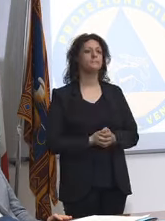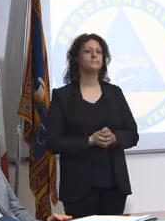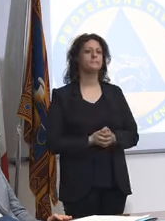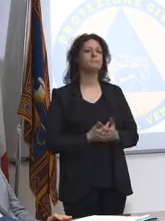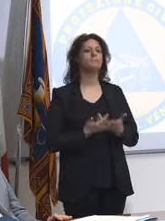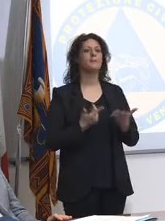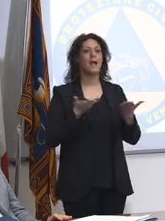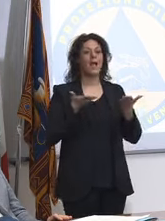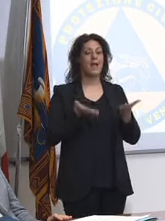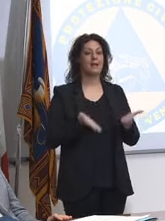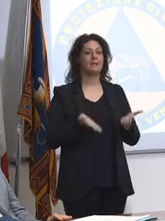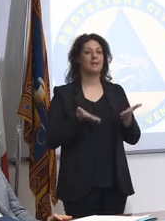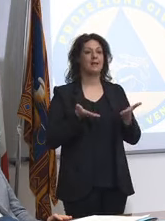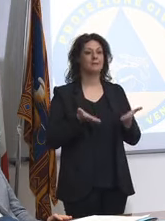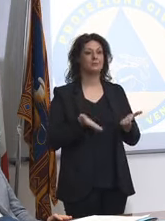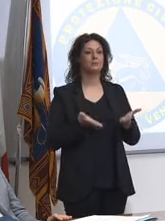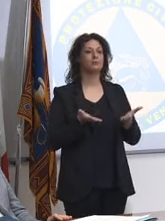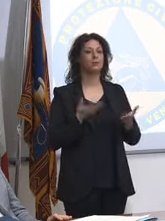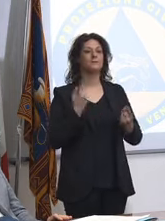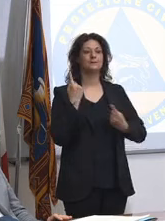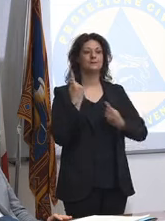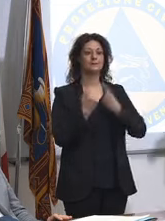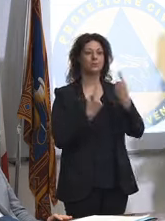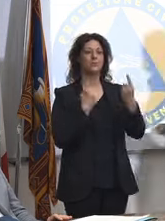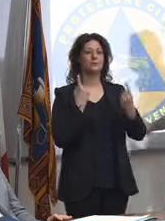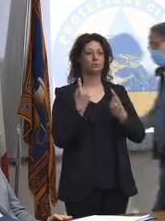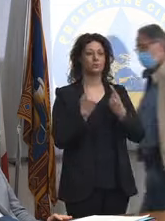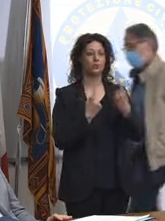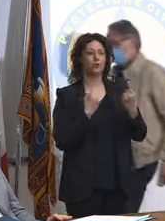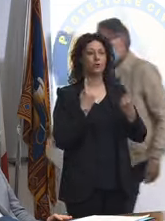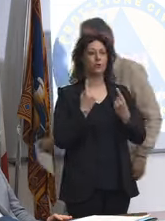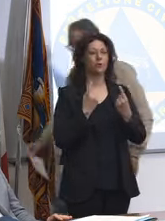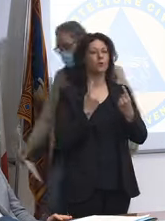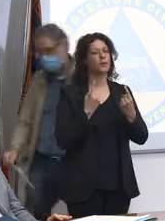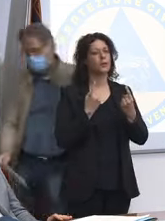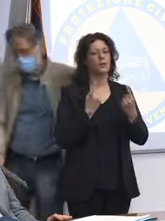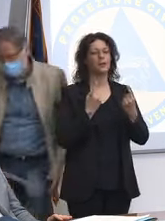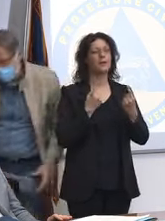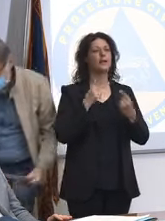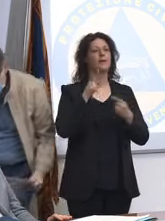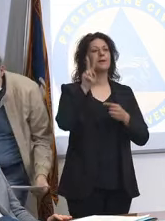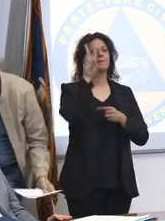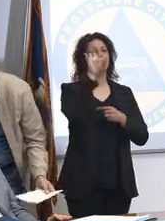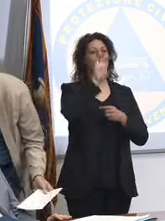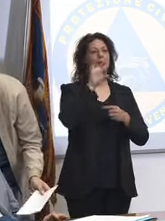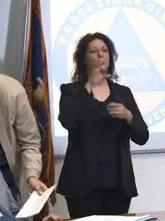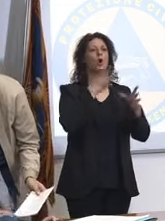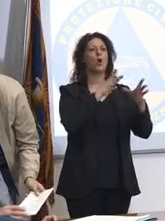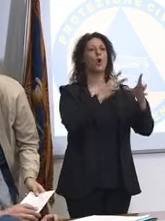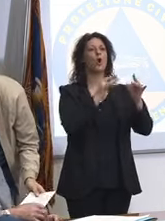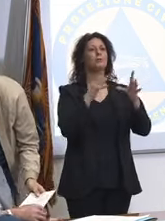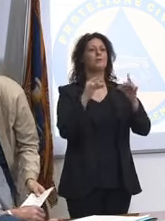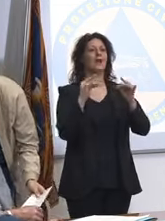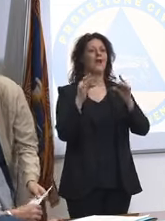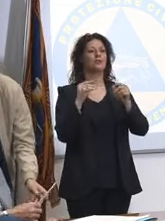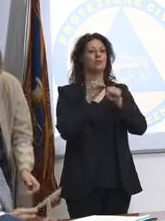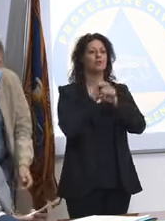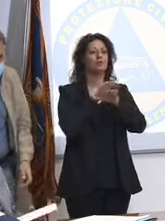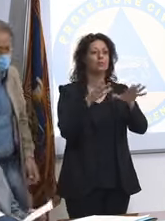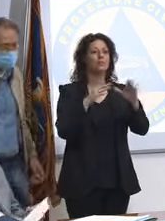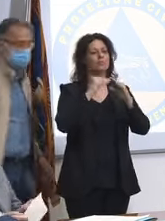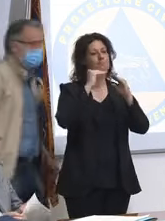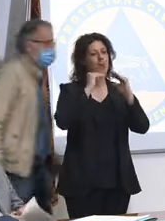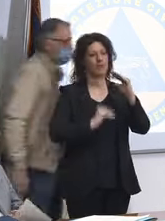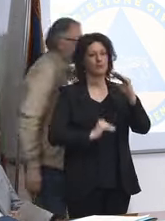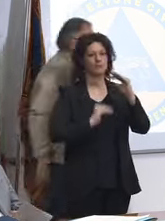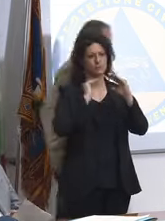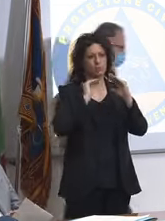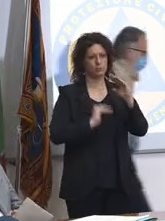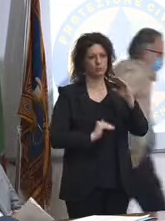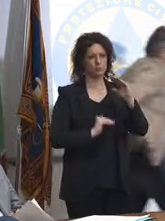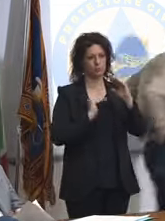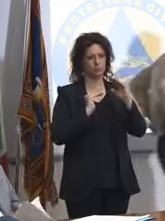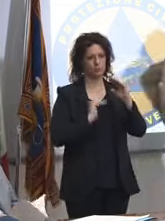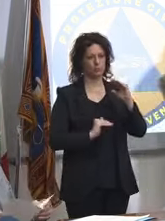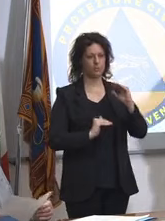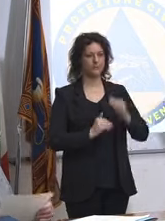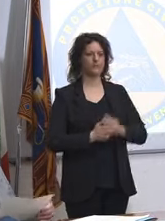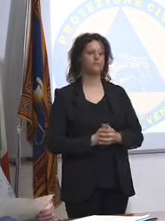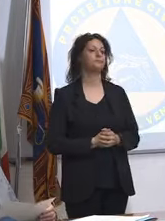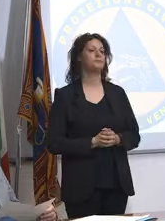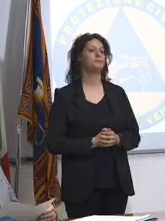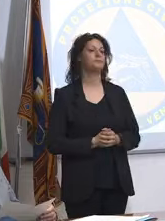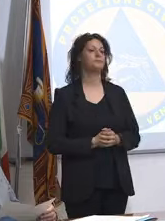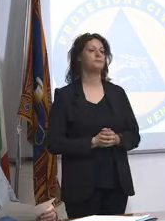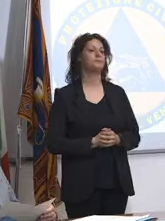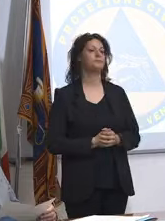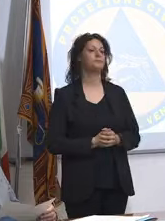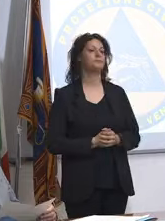siamo adesso in una condizione di bassa contagiosità e quindi insomma anche appropriata